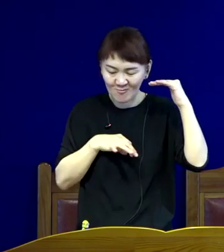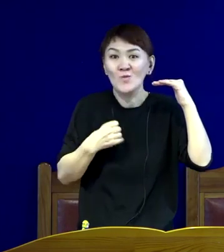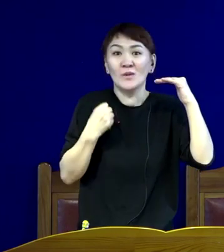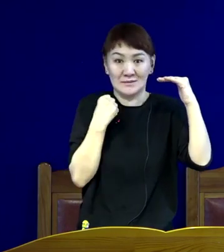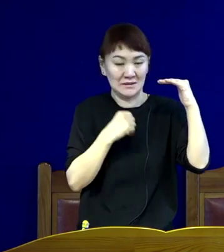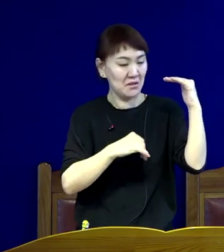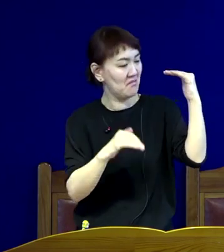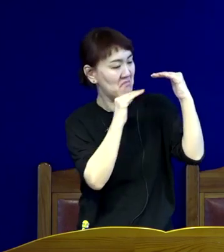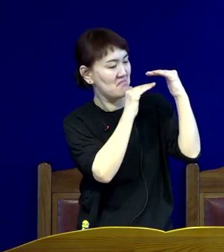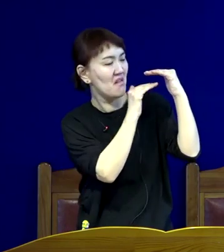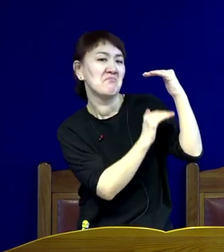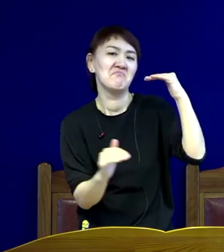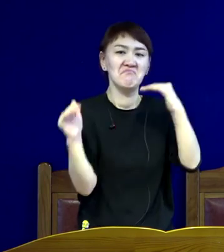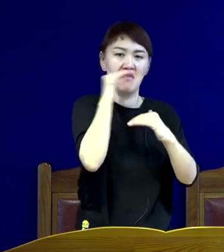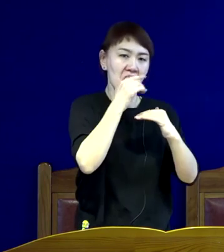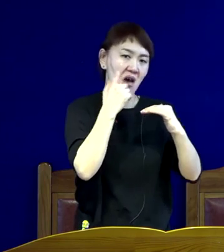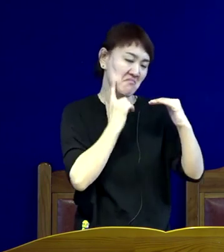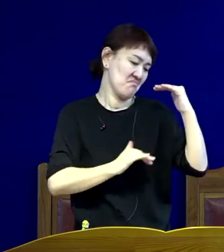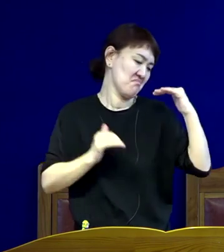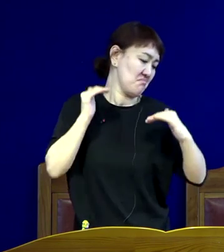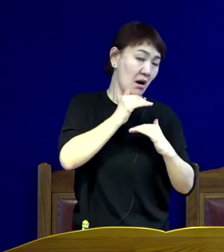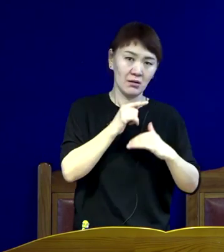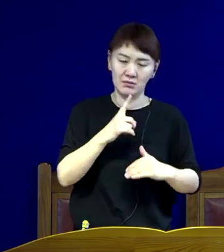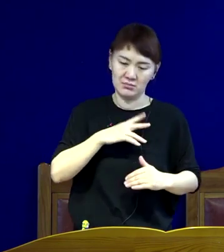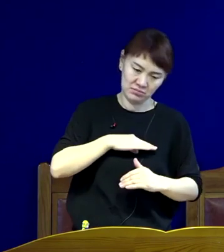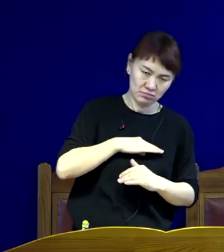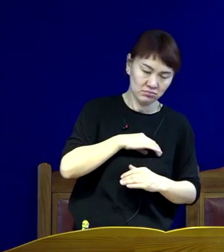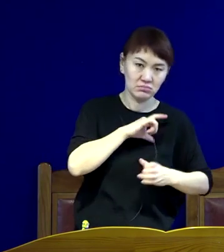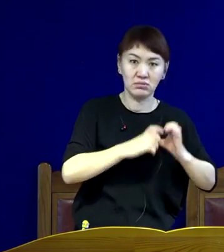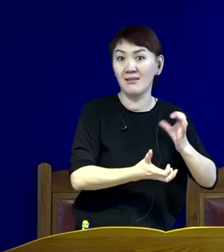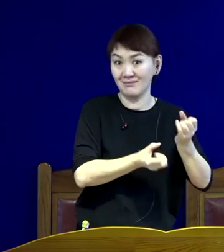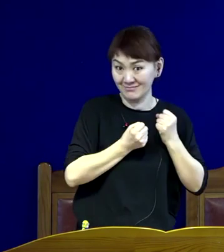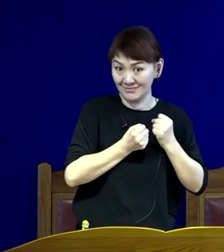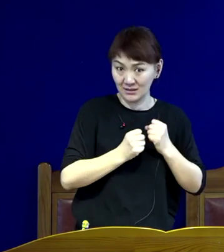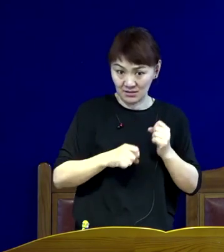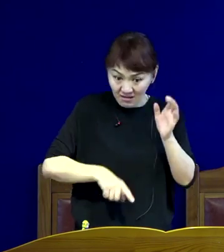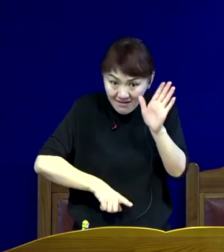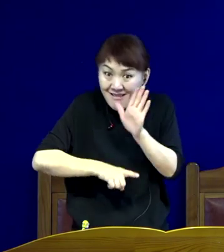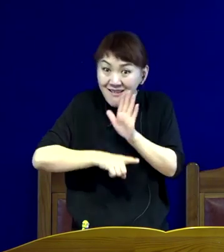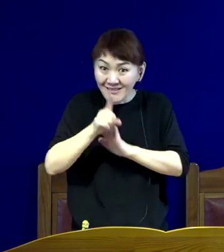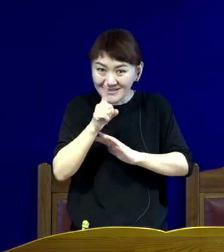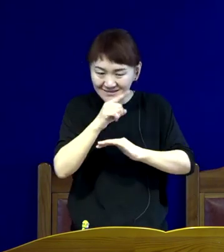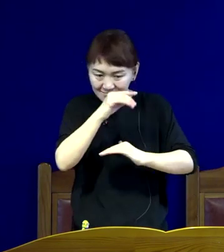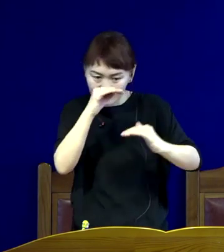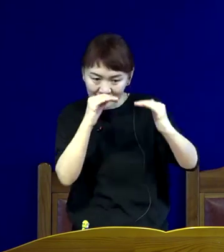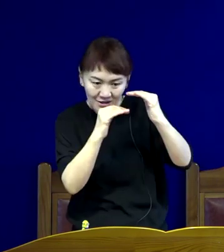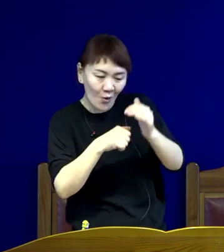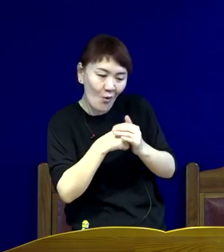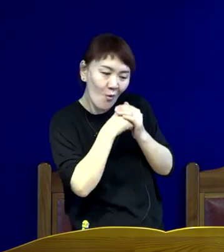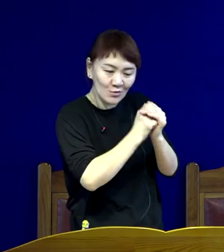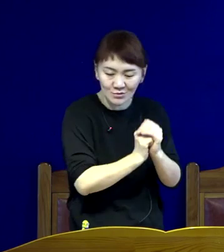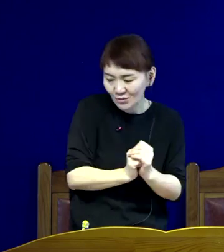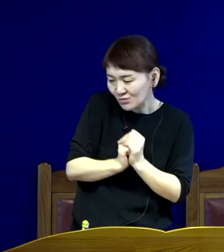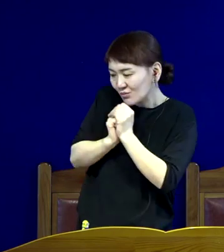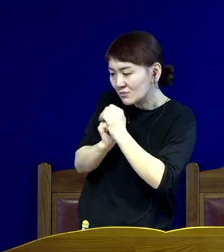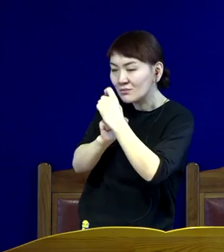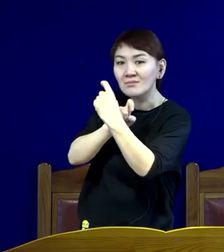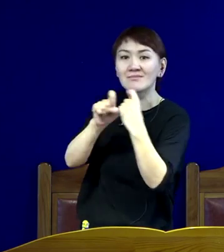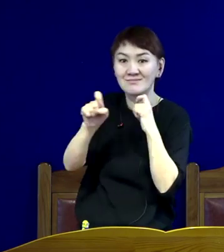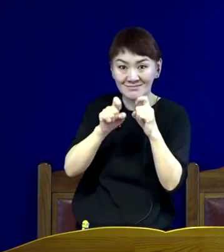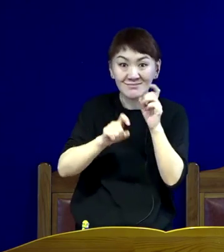Тэгэхээр эхлээсээ ахуулаад хүндэтгэлийн үгээр хэрэглэх хэрэгтэй. Магадгүй энэ нь болохгүй ах юм бол болохгүй байгаа бол одооноос эхэлж